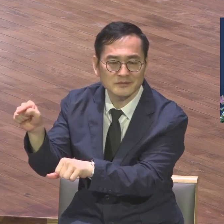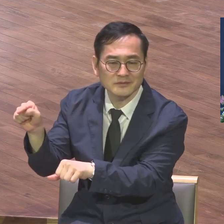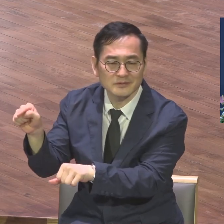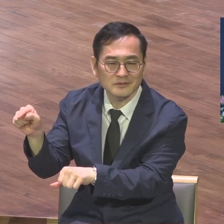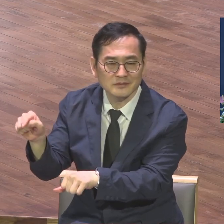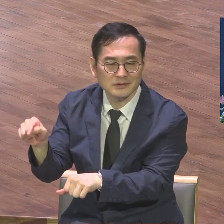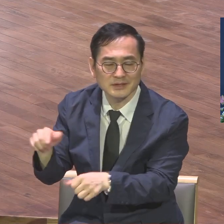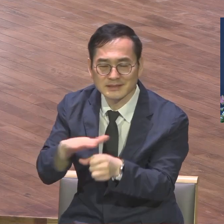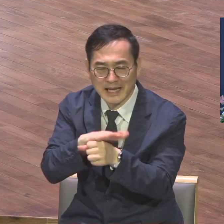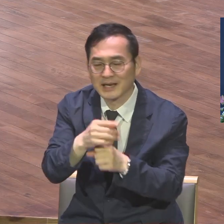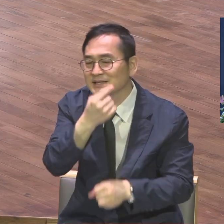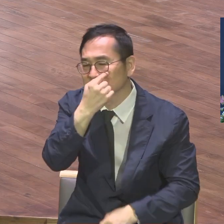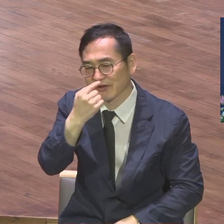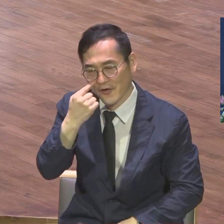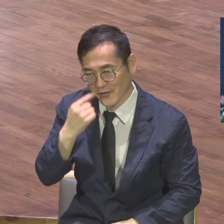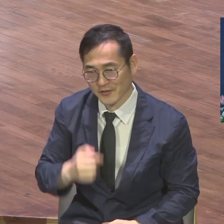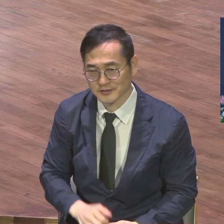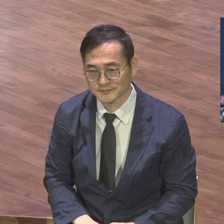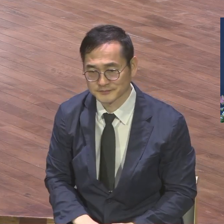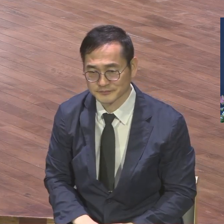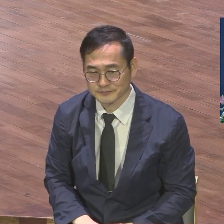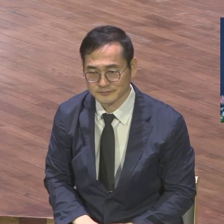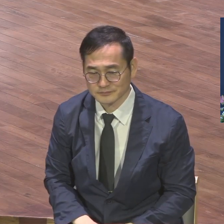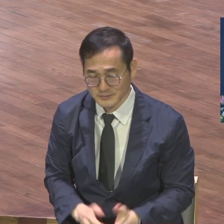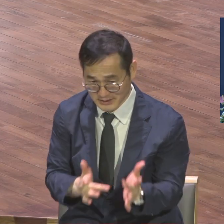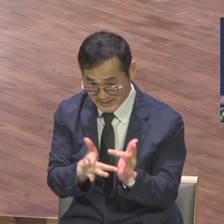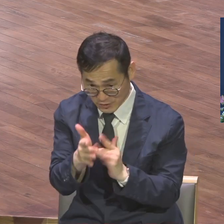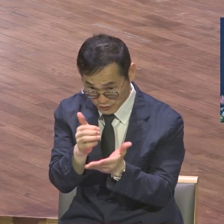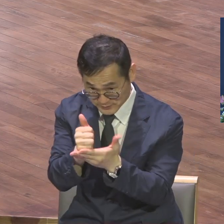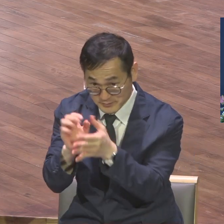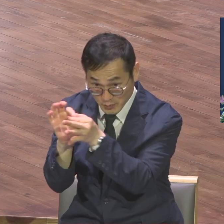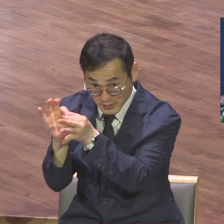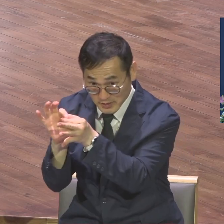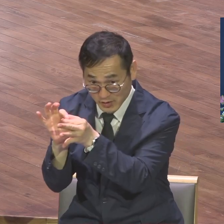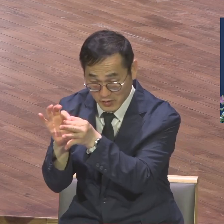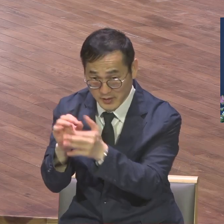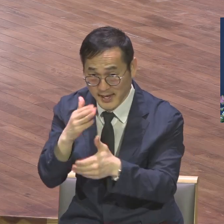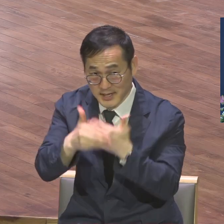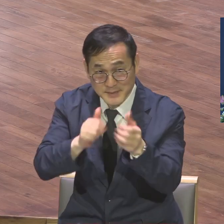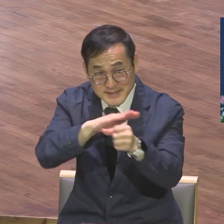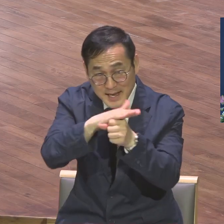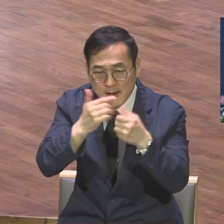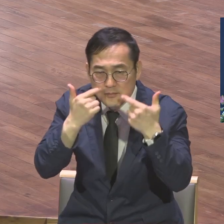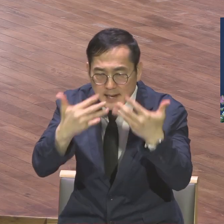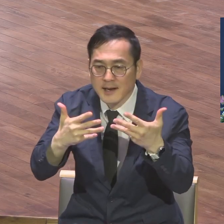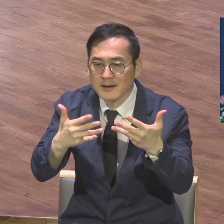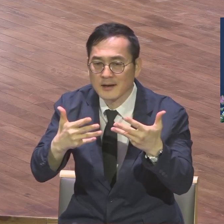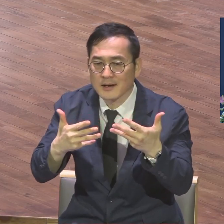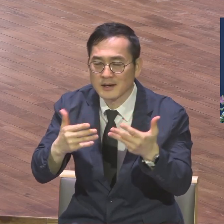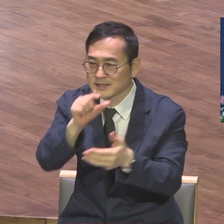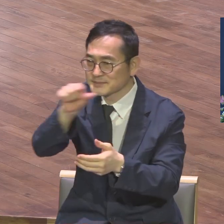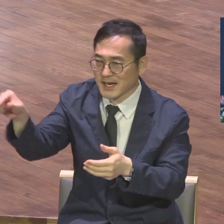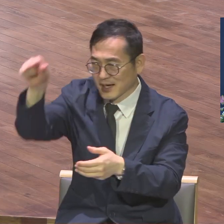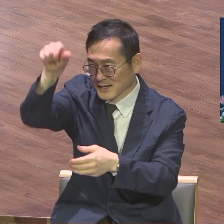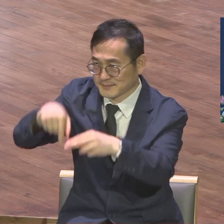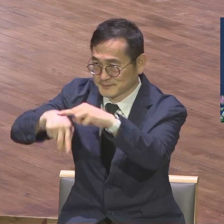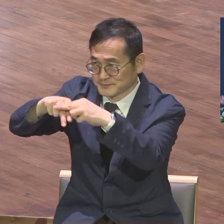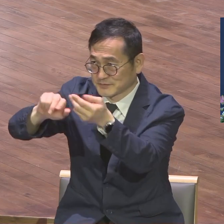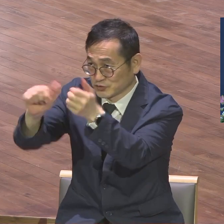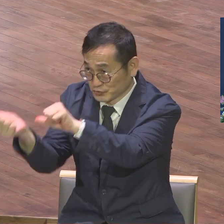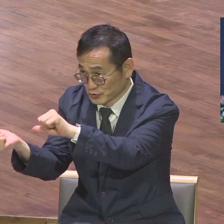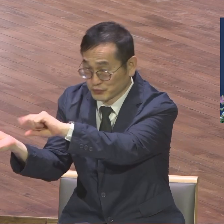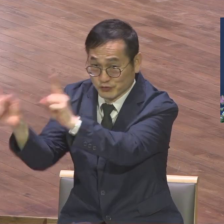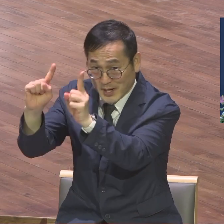하나님의 사랑은 예수 그리스도를 통해서 우리에게 구체화됐어요. 십자가 대속과 이 부활을